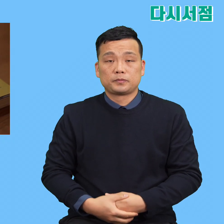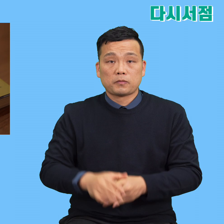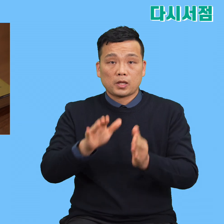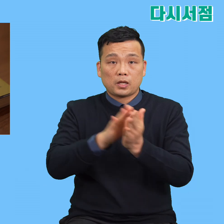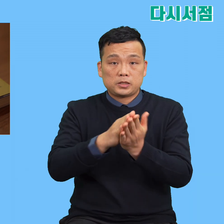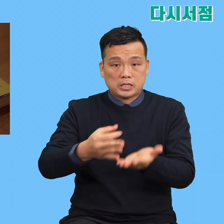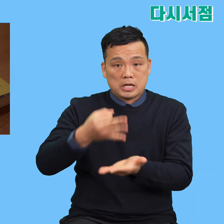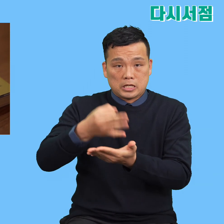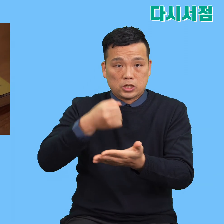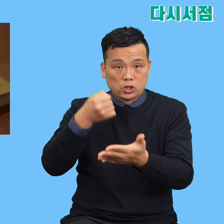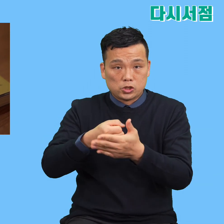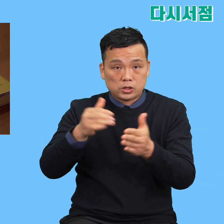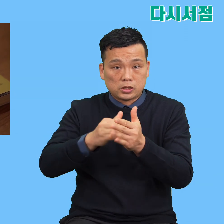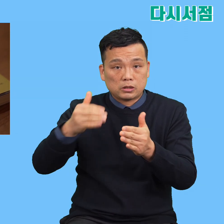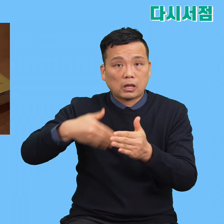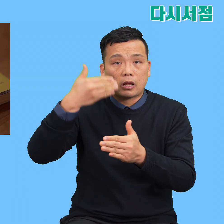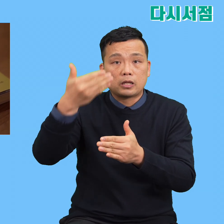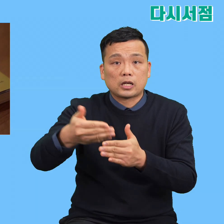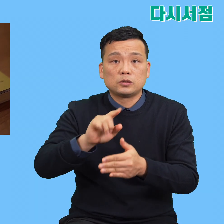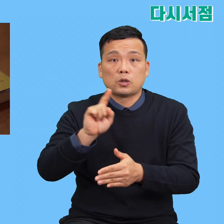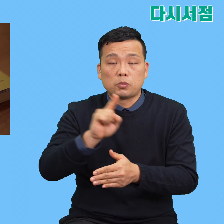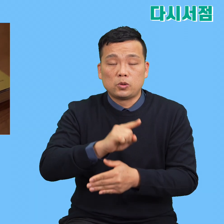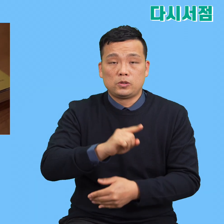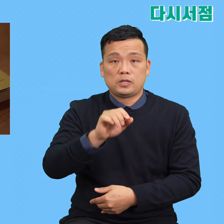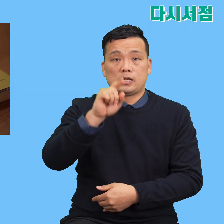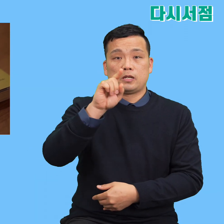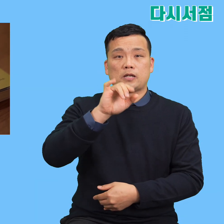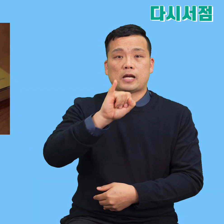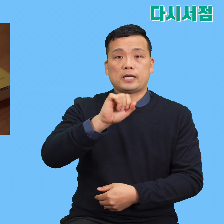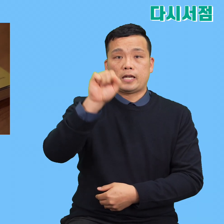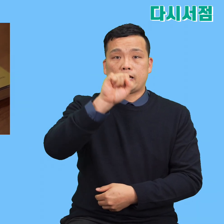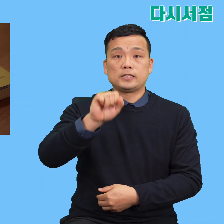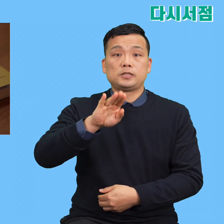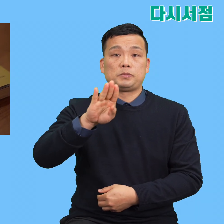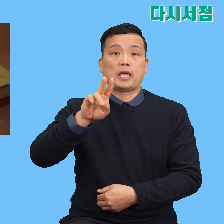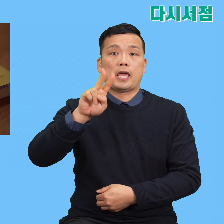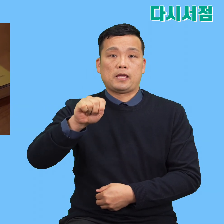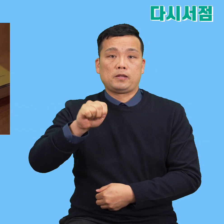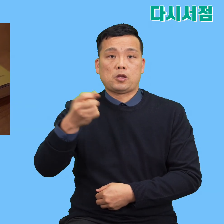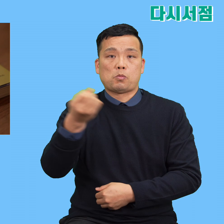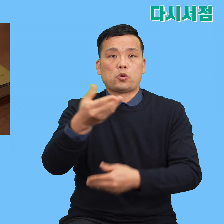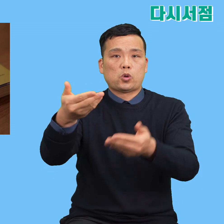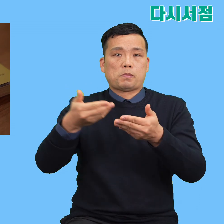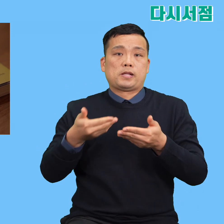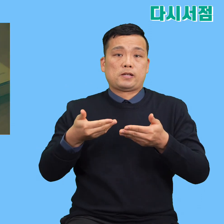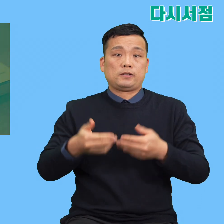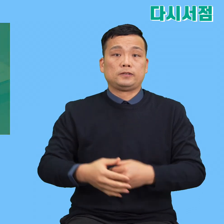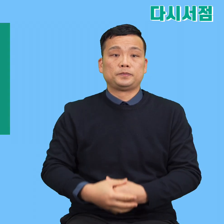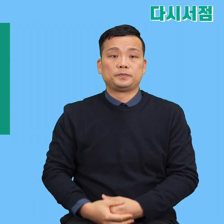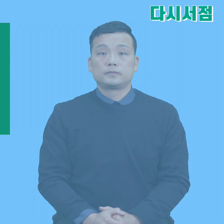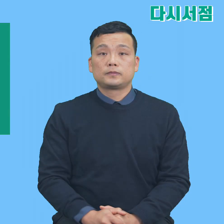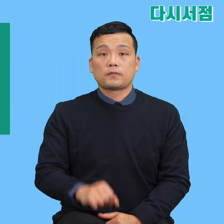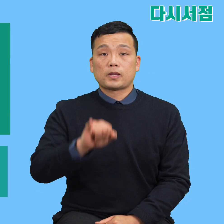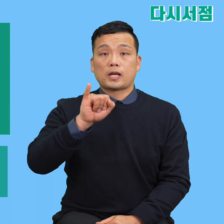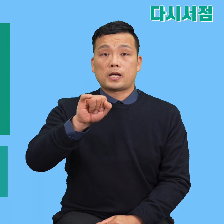책 가격을 정했다면 이제 ISBN을 발급받을 차례인데요.